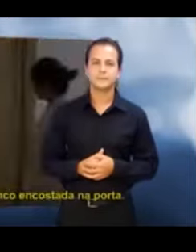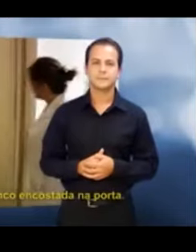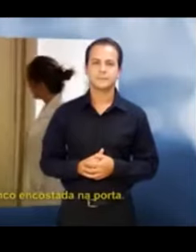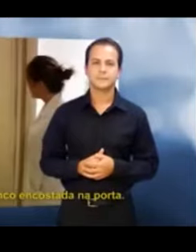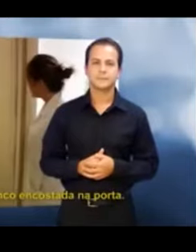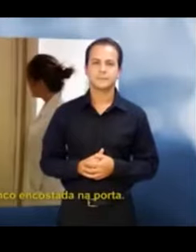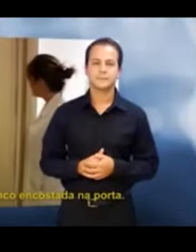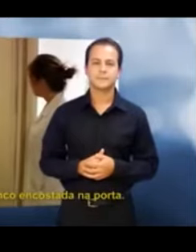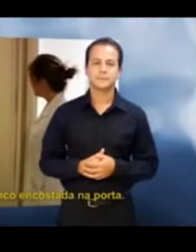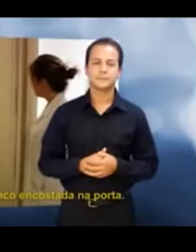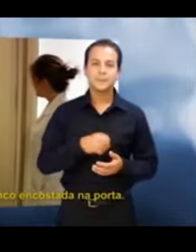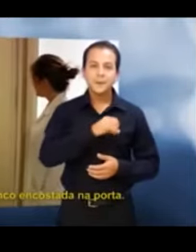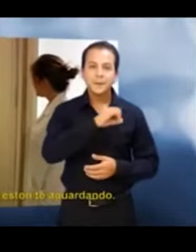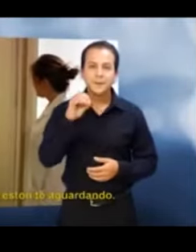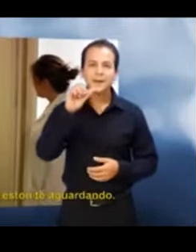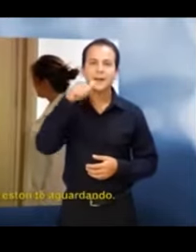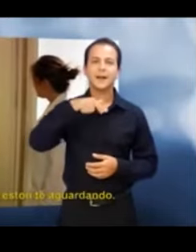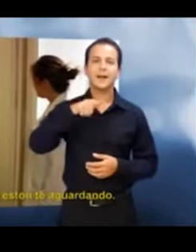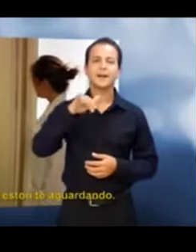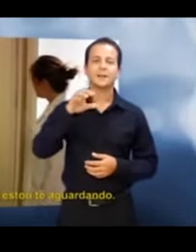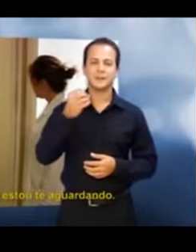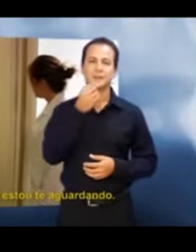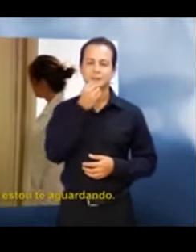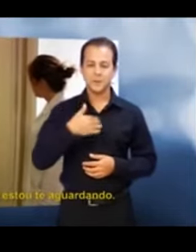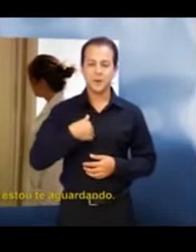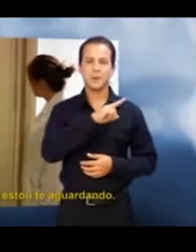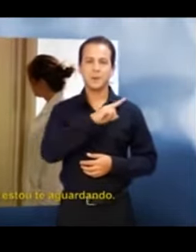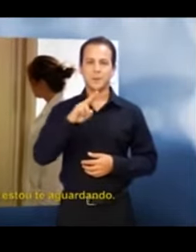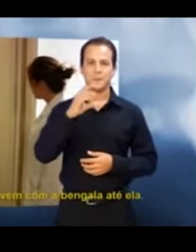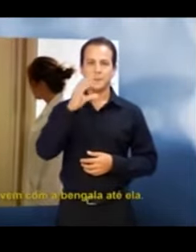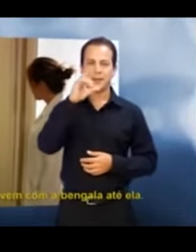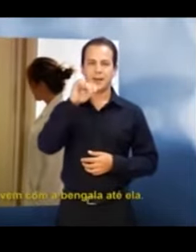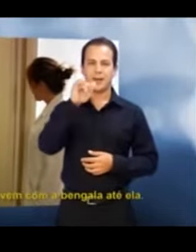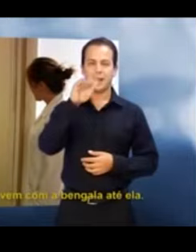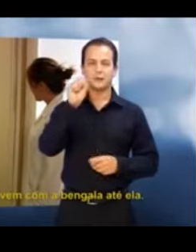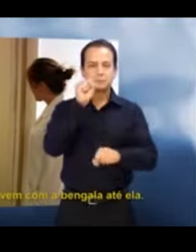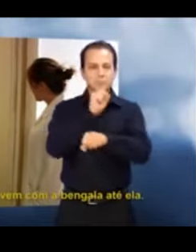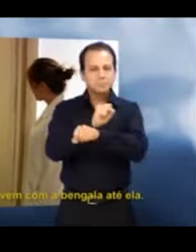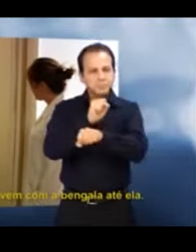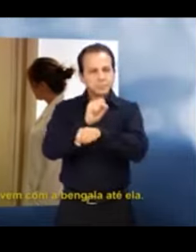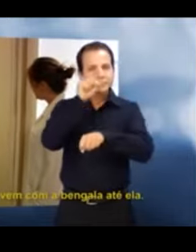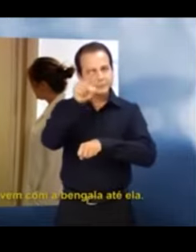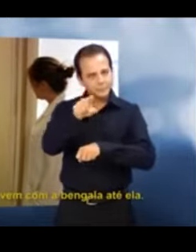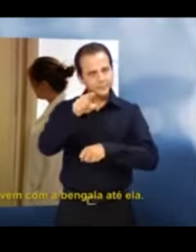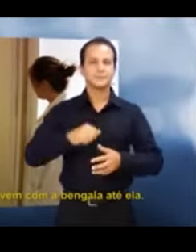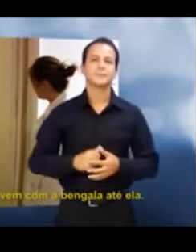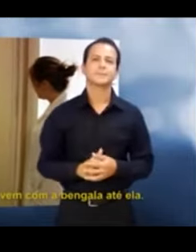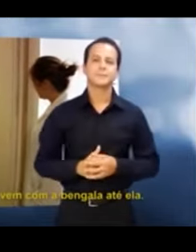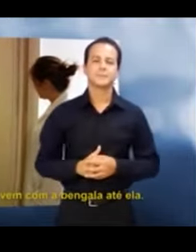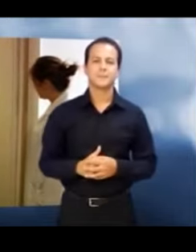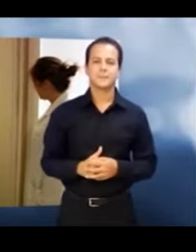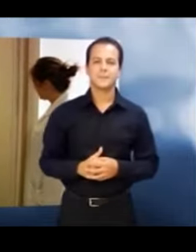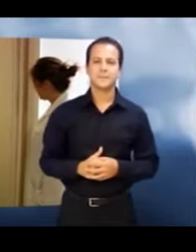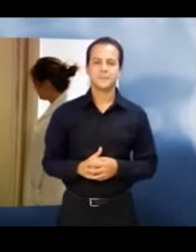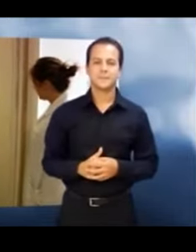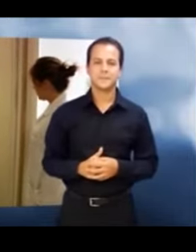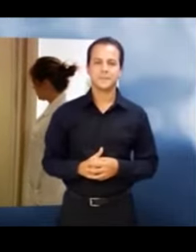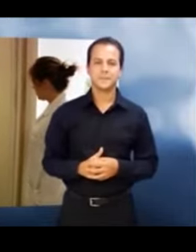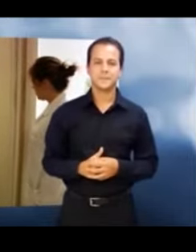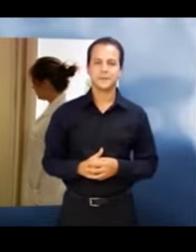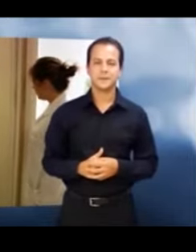Mulher de avental branco encostada na porta. Sou a Cláudia, já estou te aguardando. Ângelo sai do elevador e vem com a bengala até ela.